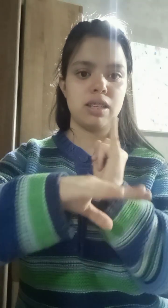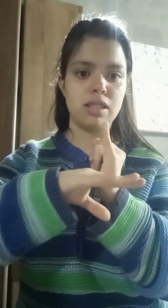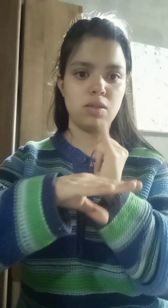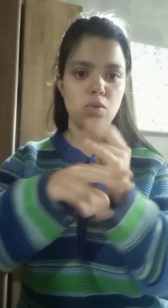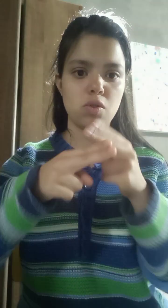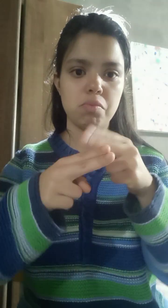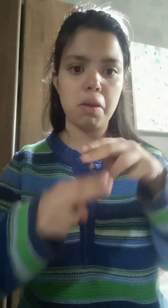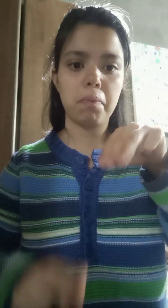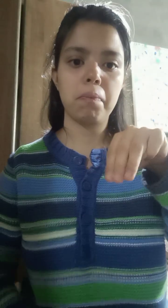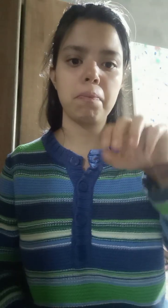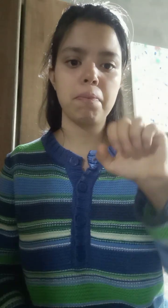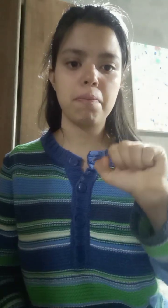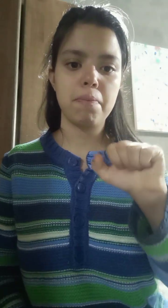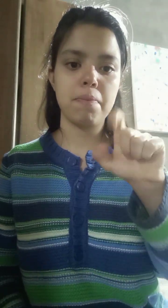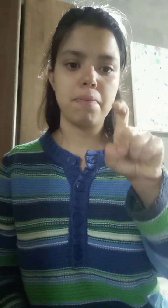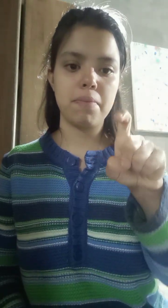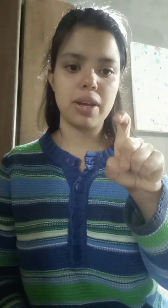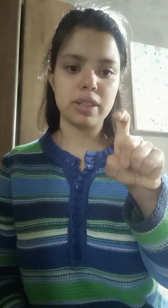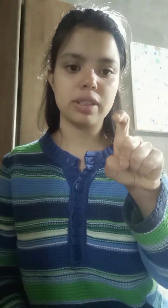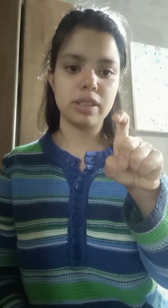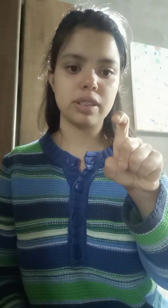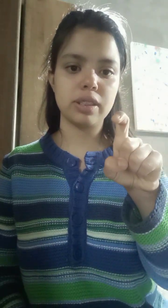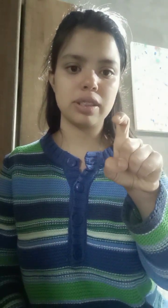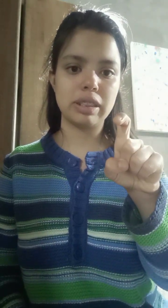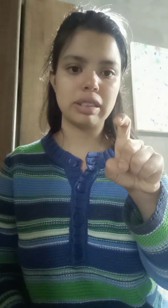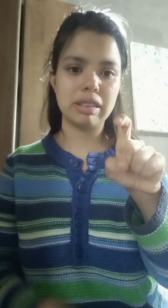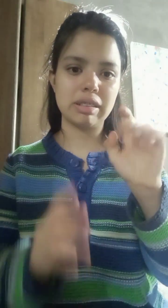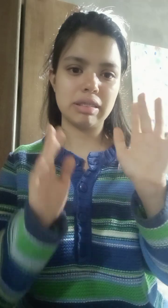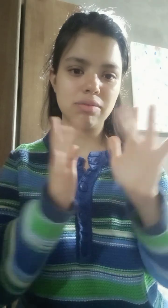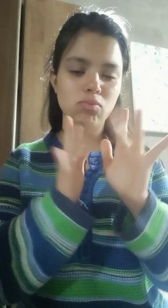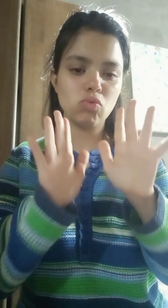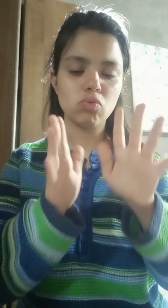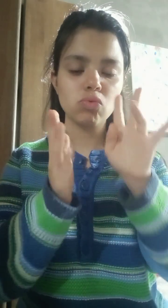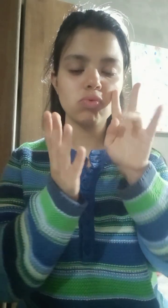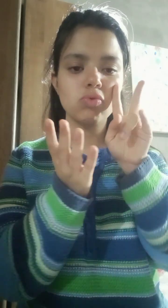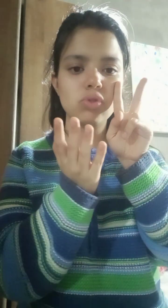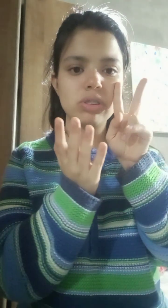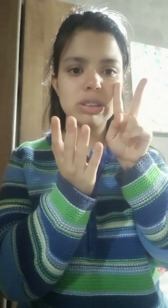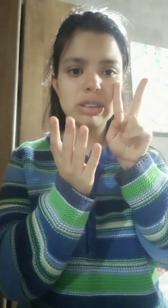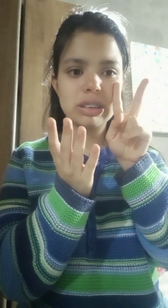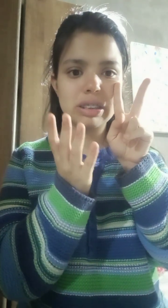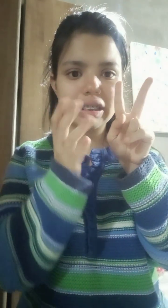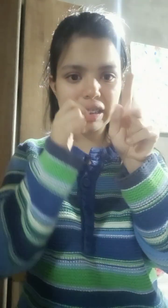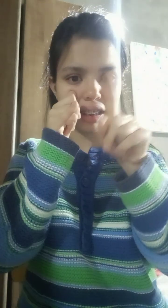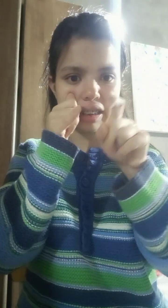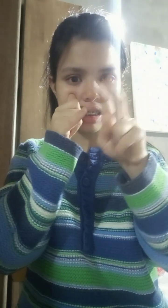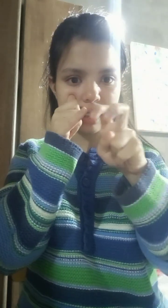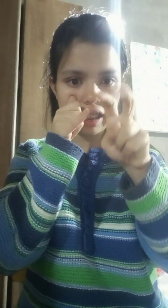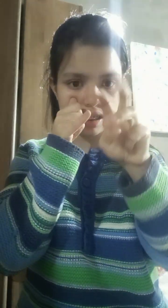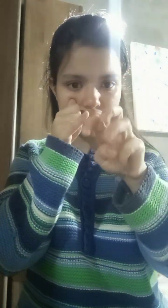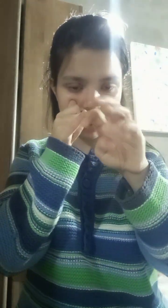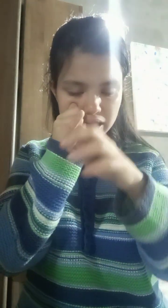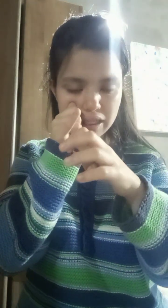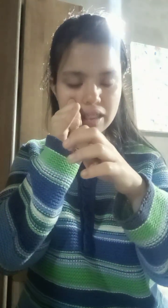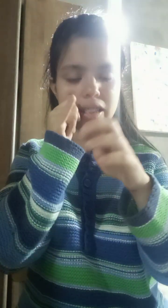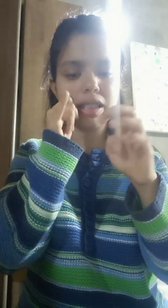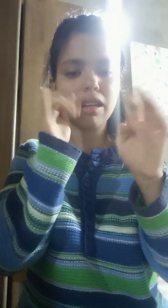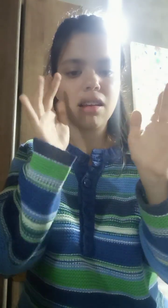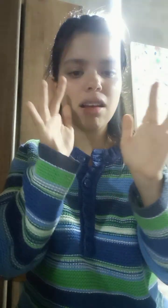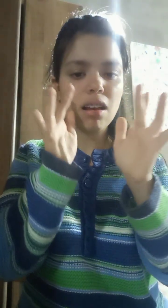Planck de Ciencias Cognitivas y Cerebrales Humanas querían saber qué regiones